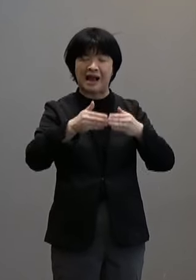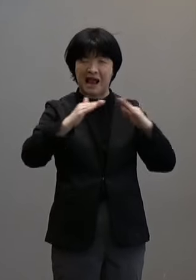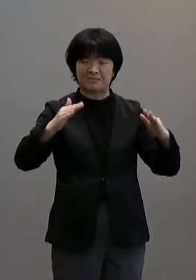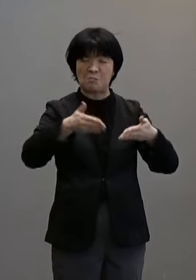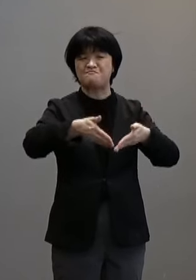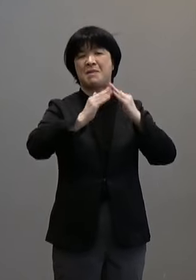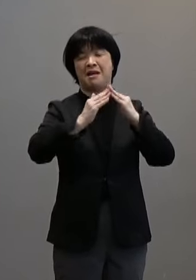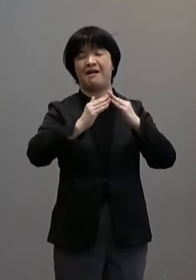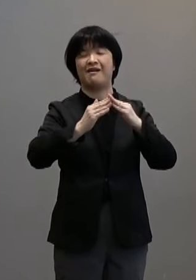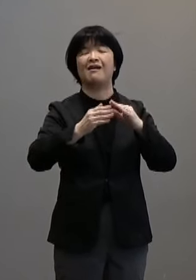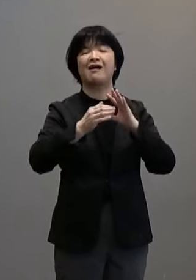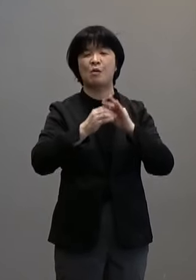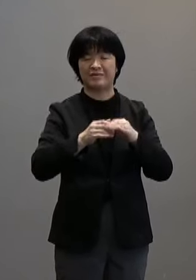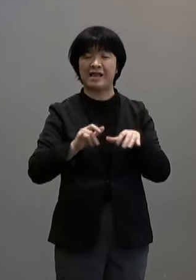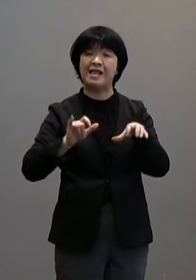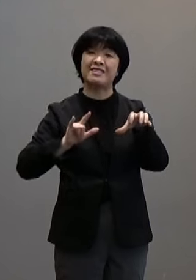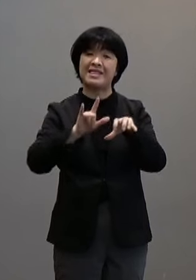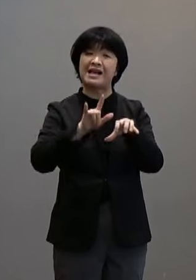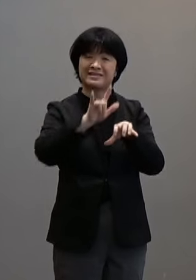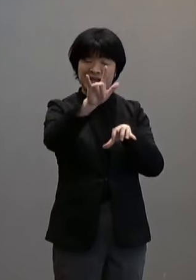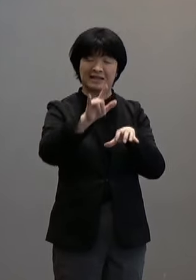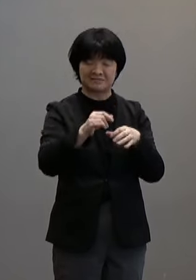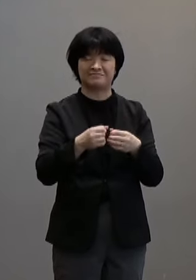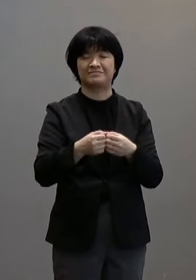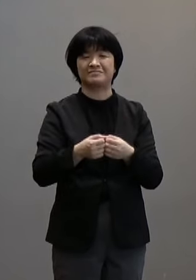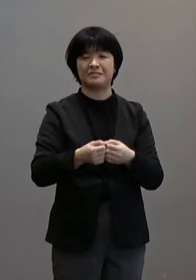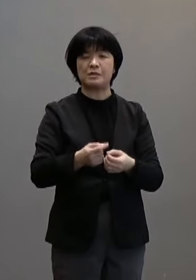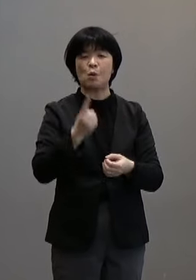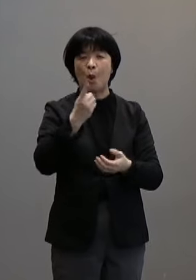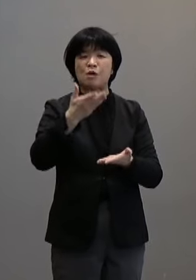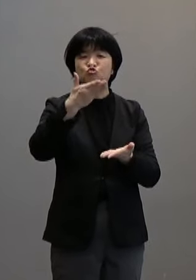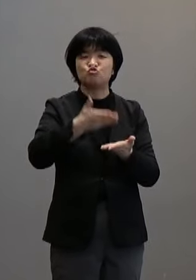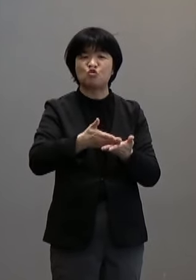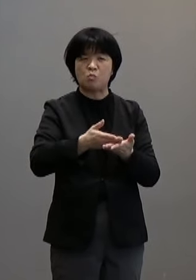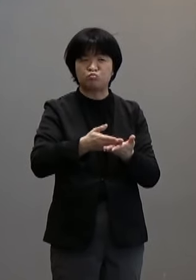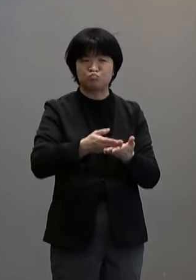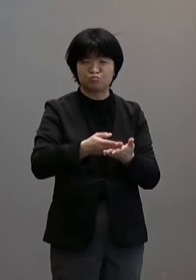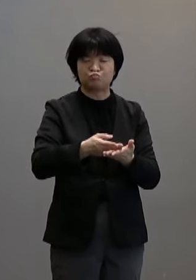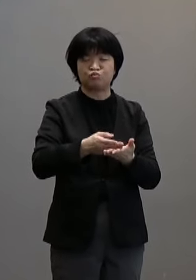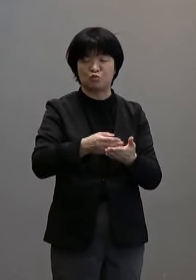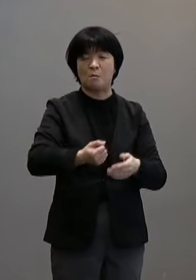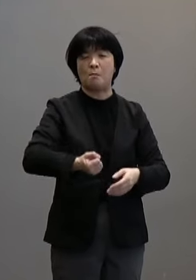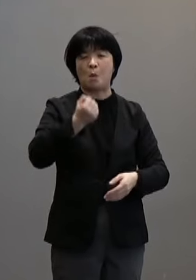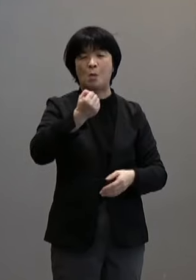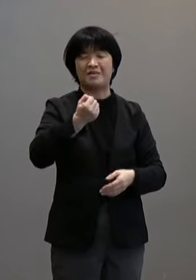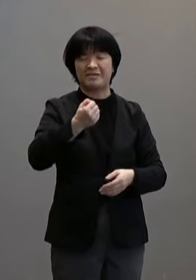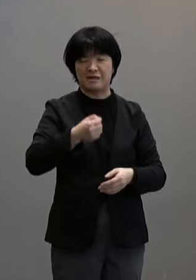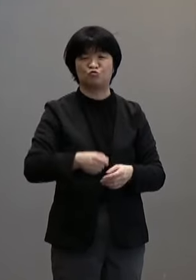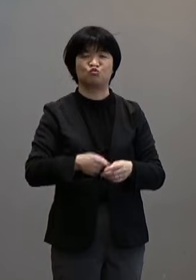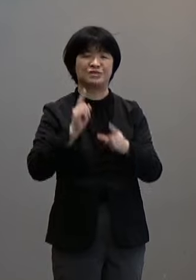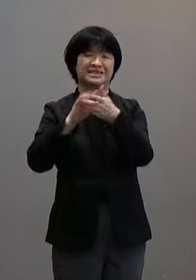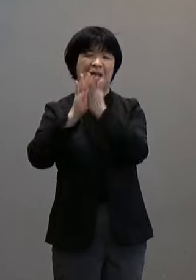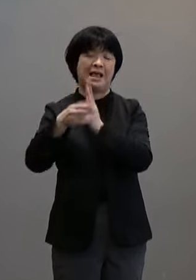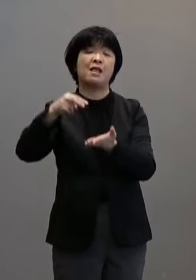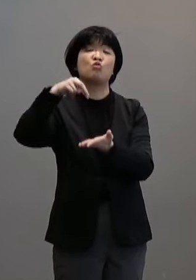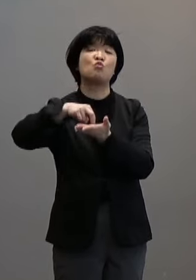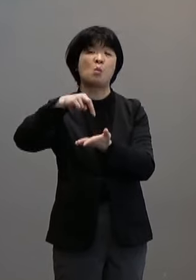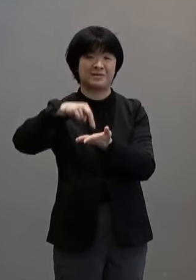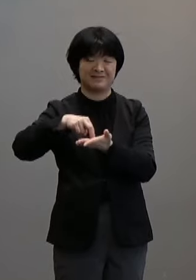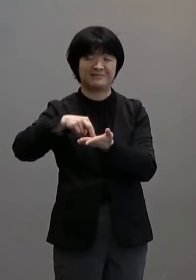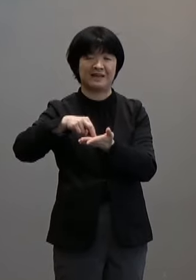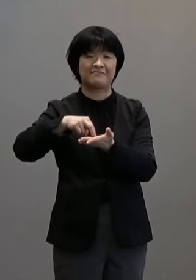ので、成田に新市場、輸出ワンストップ機能を持っている新市場を持っている千葉県としてですね、着実に